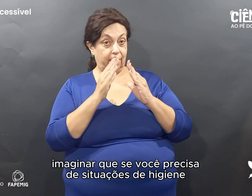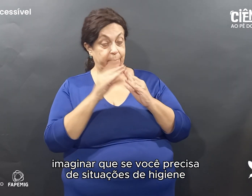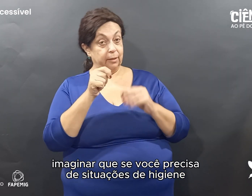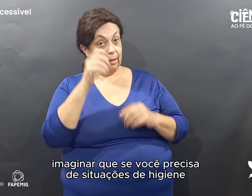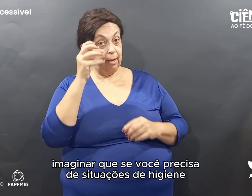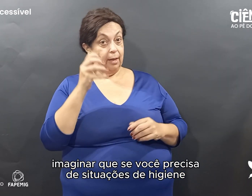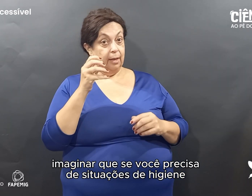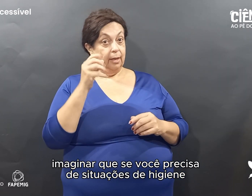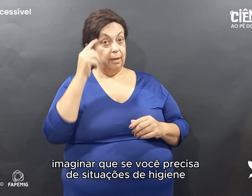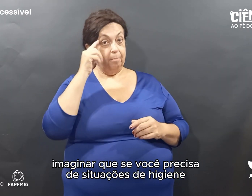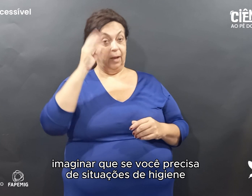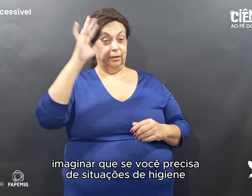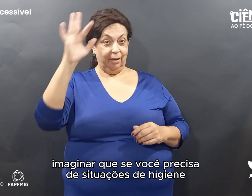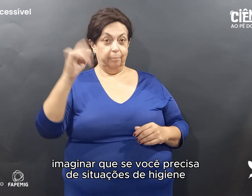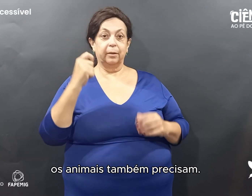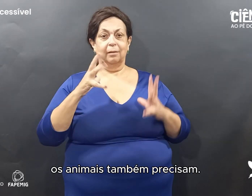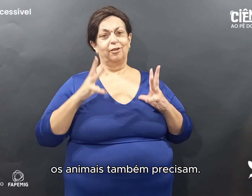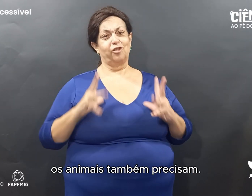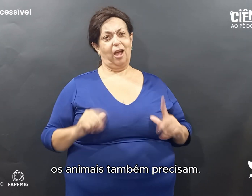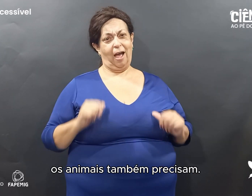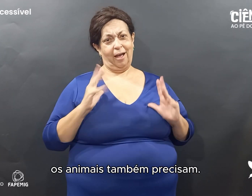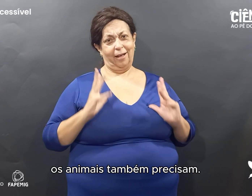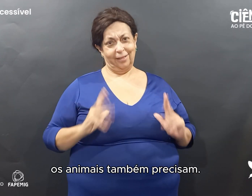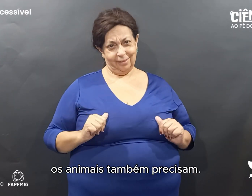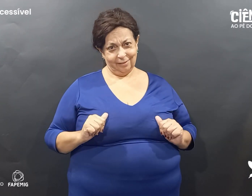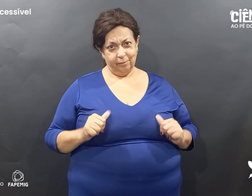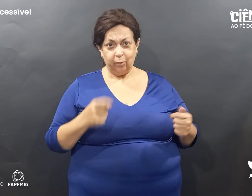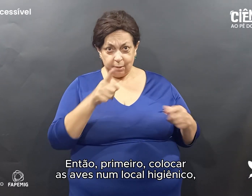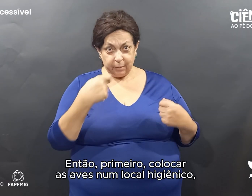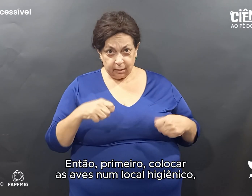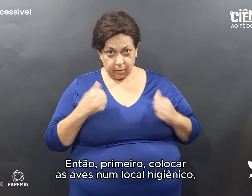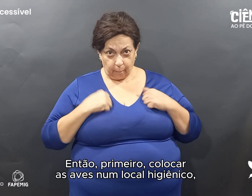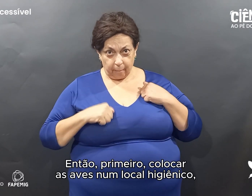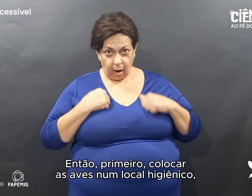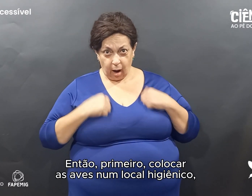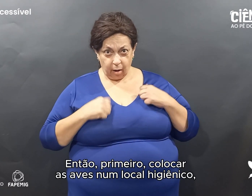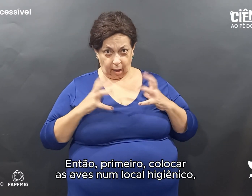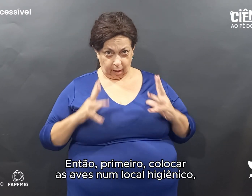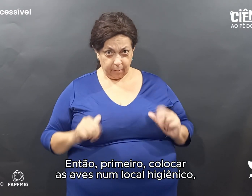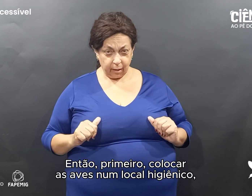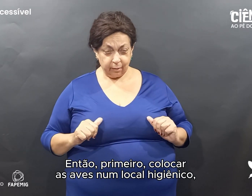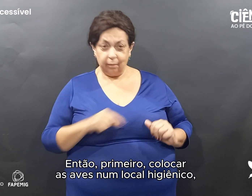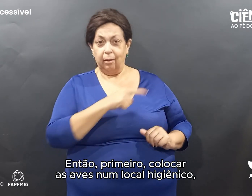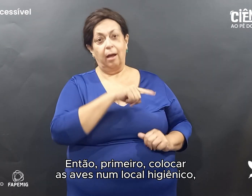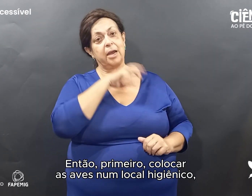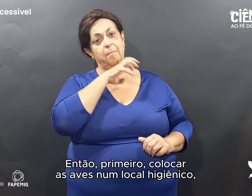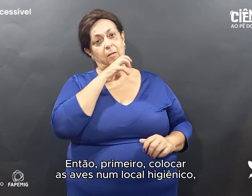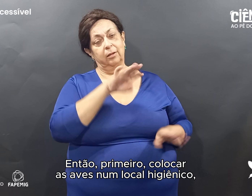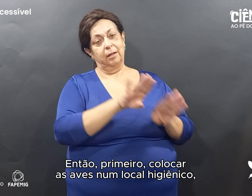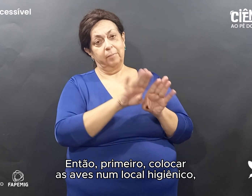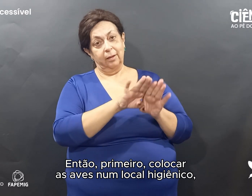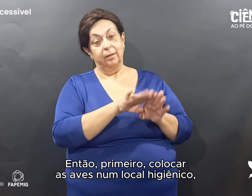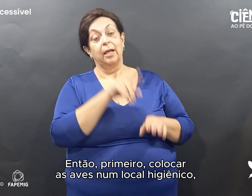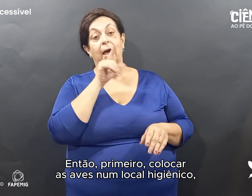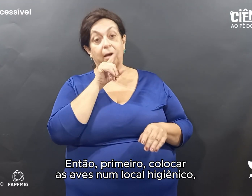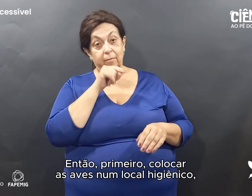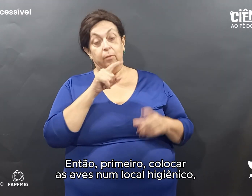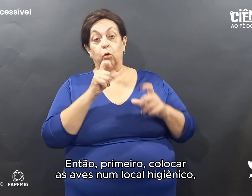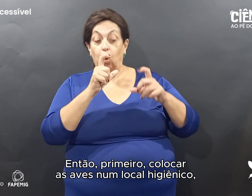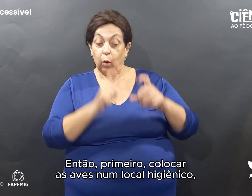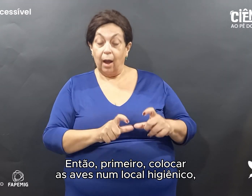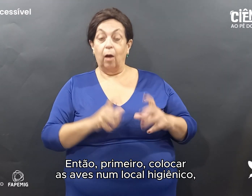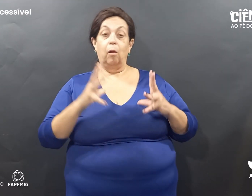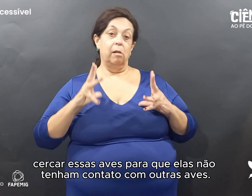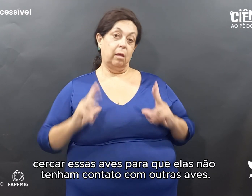que se você precisa de situações de higiene, os animais também precisam. Então, primeiro, colocar as aves num